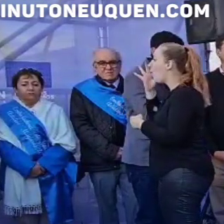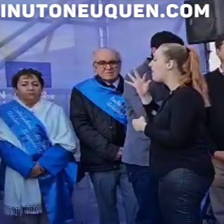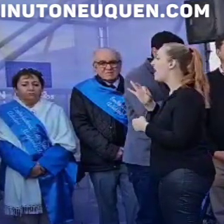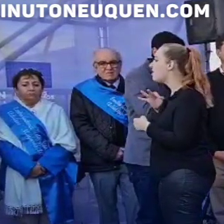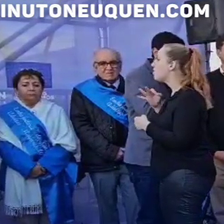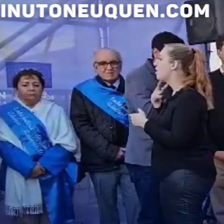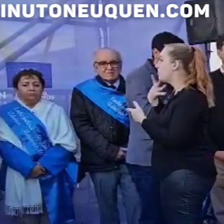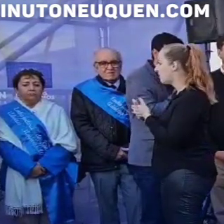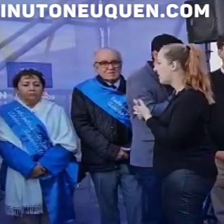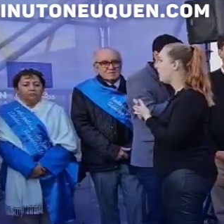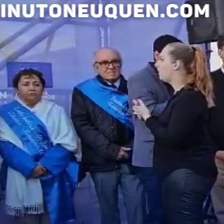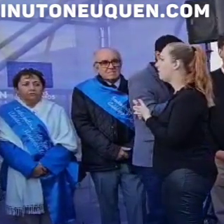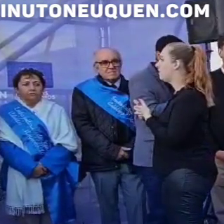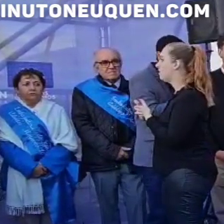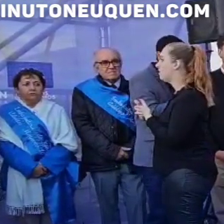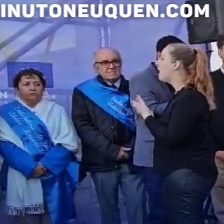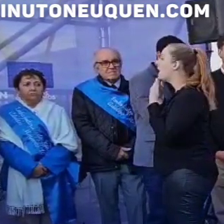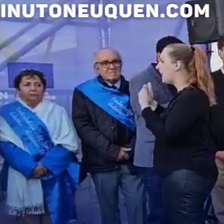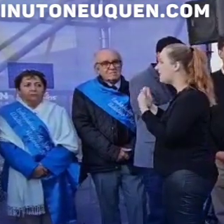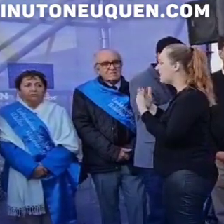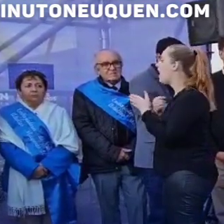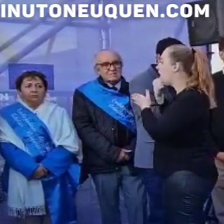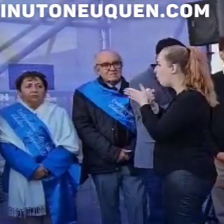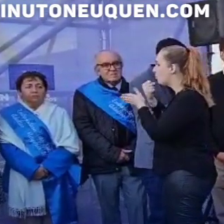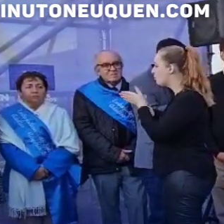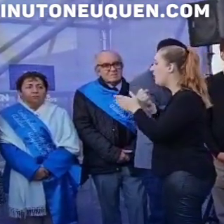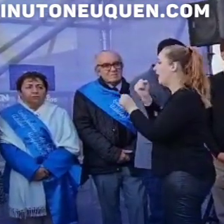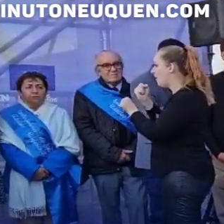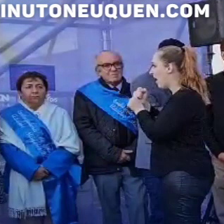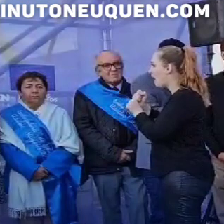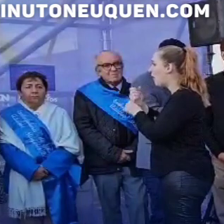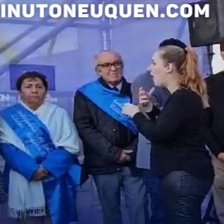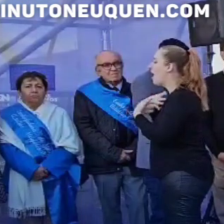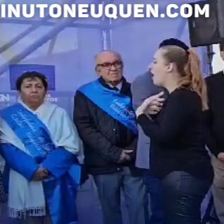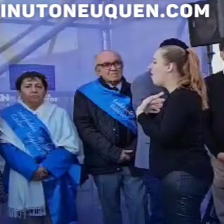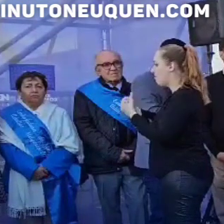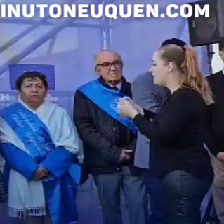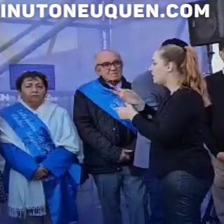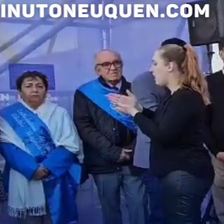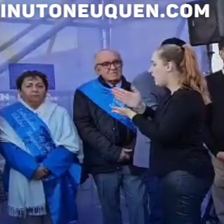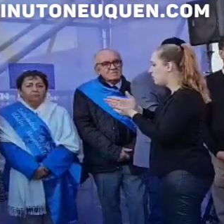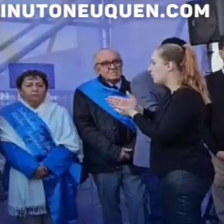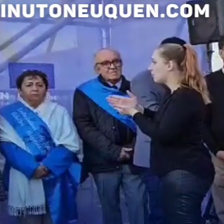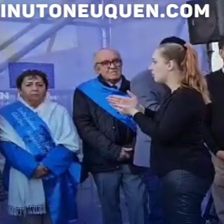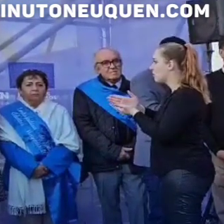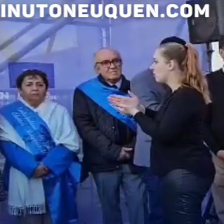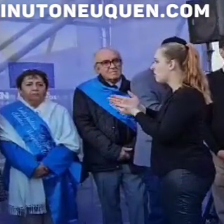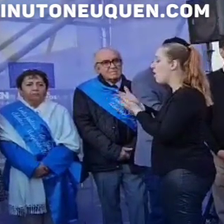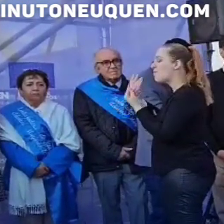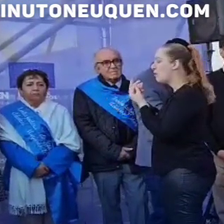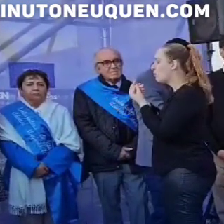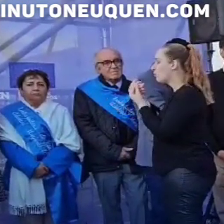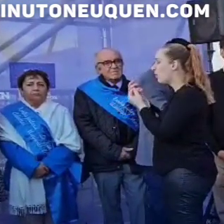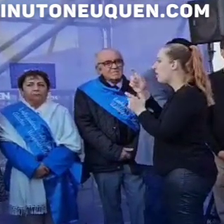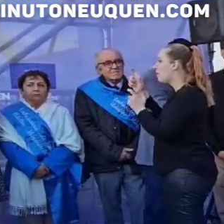de democracia, gracias a la lucha, al trabajo, a la defensa de derechos, hay un montón de